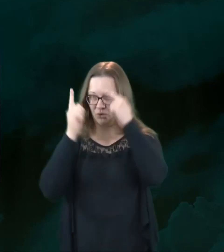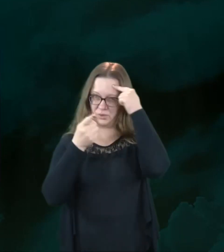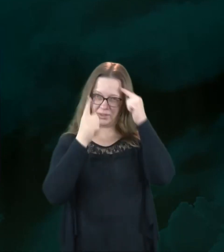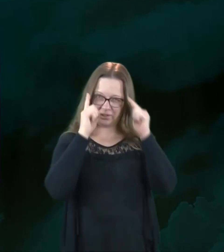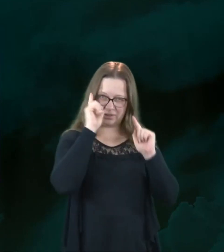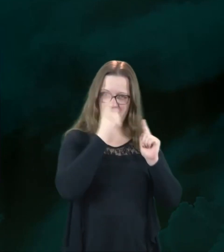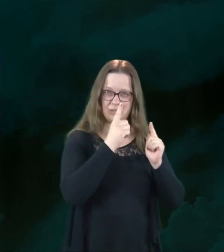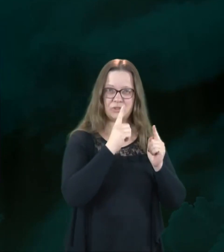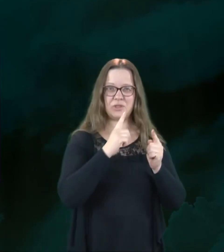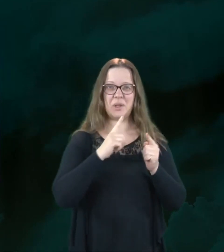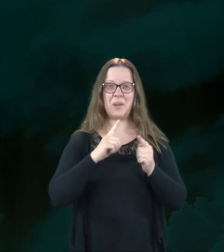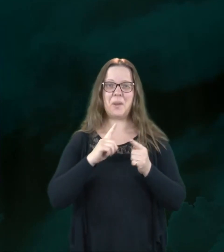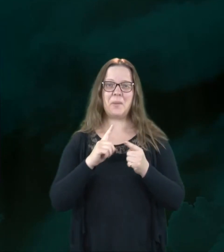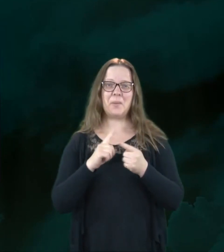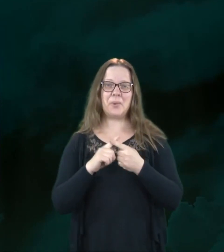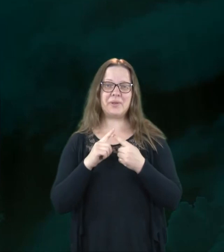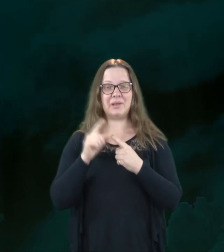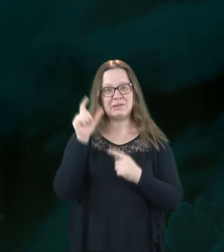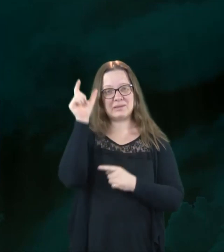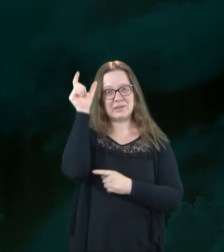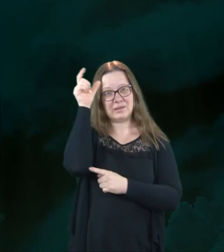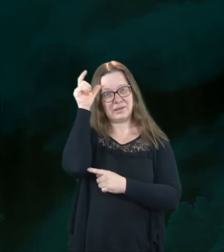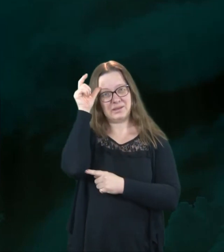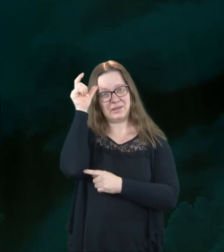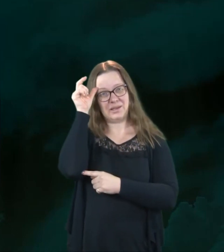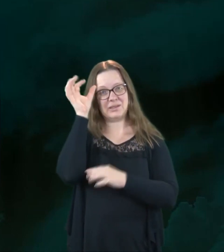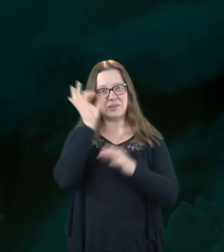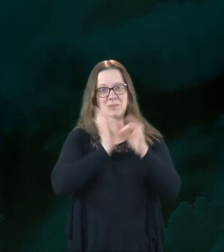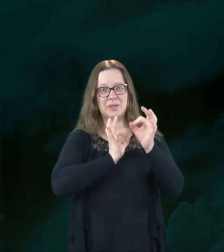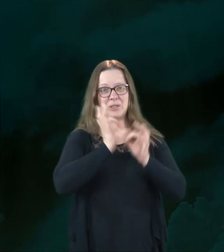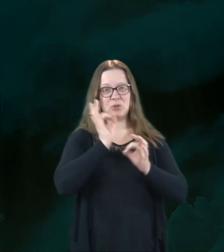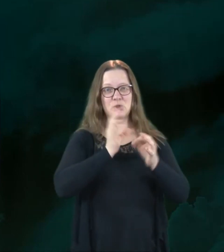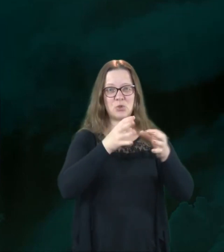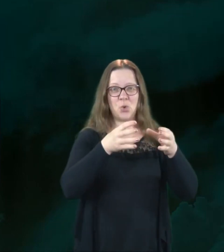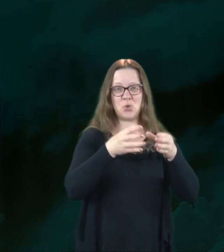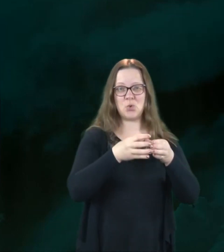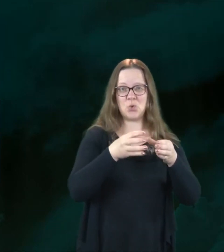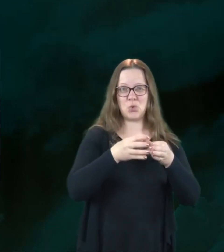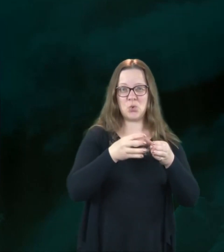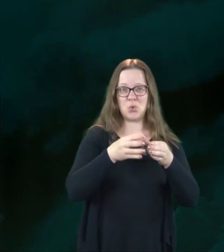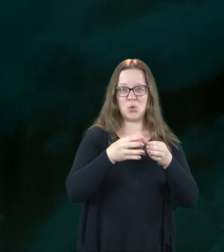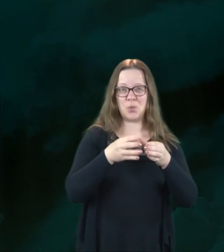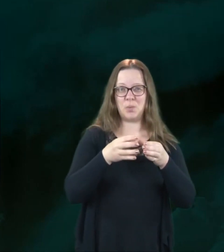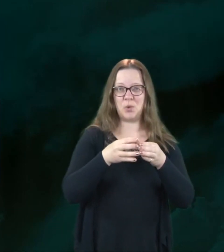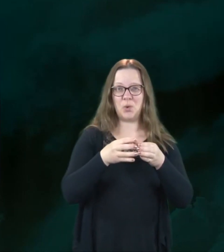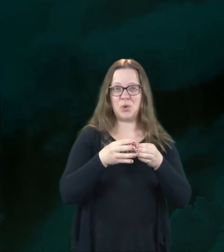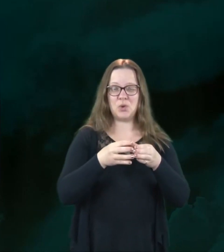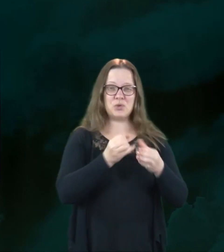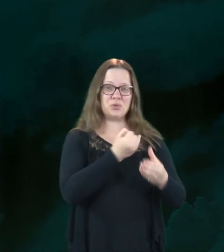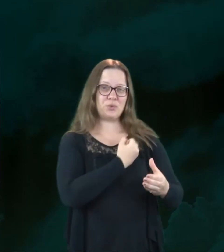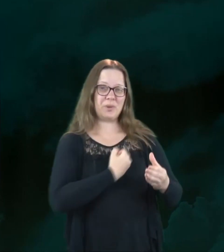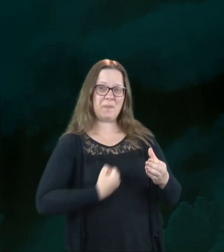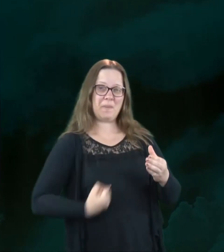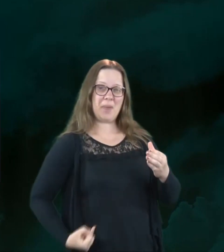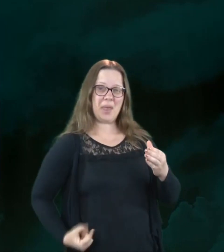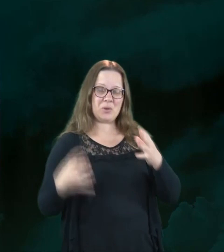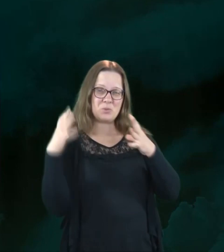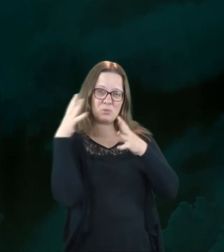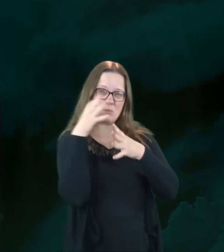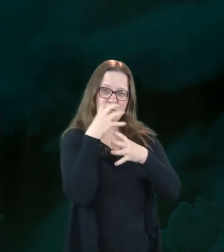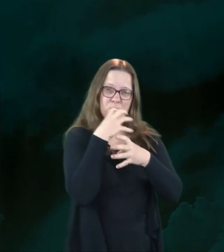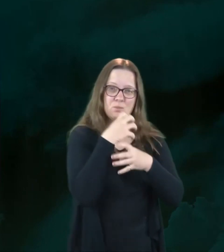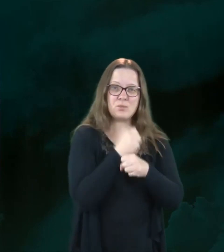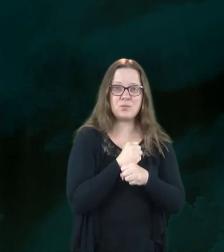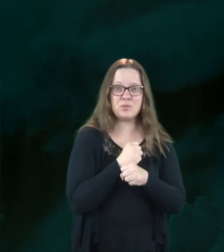autoridade paralela, uma autoridade das trevas, império das trevas, ou o domínio das trevas. Muito bem. E